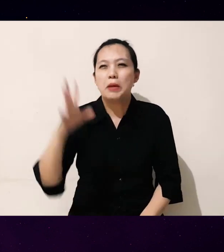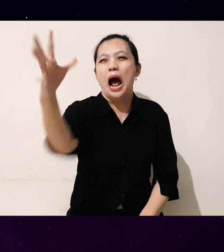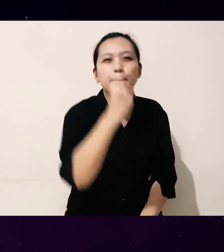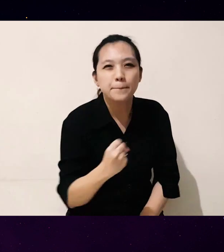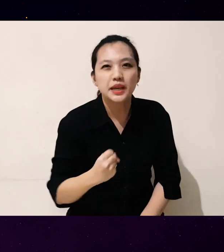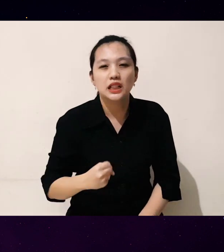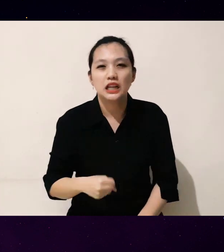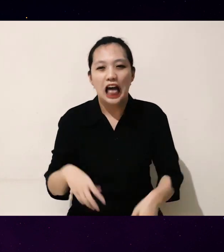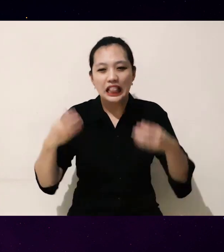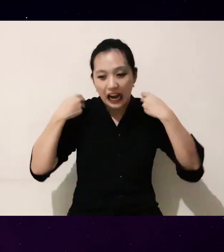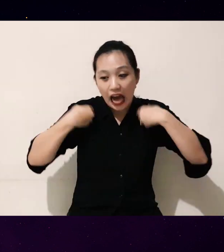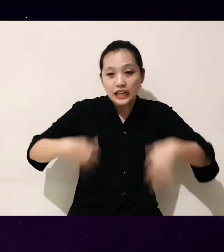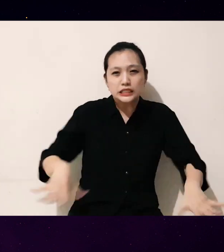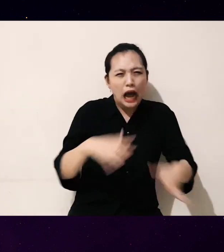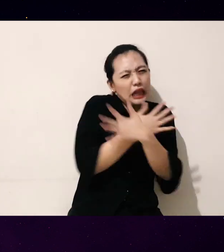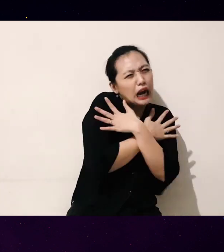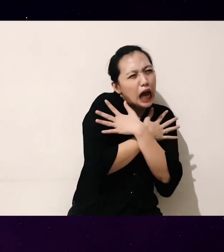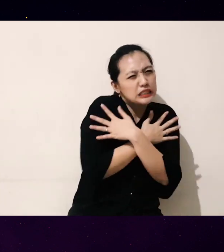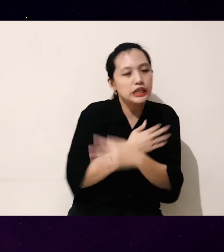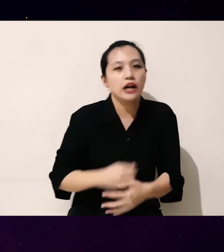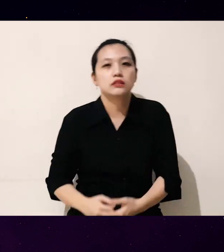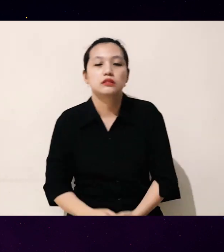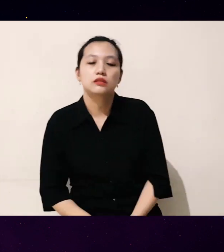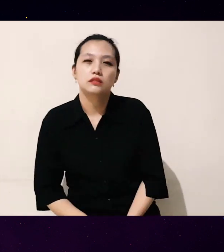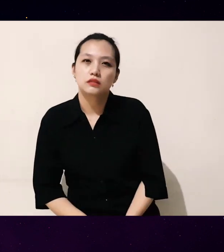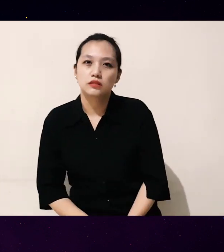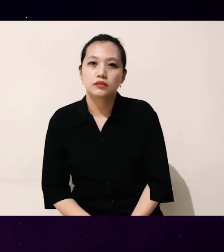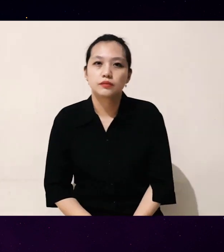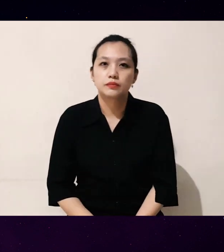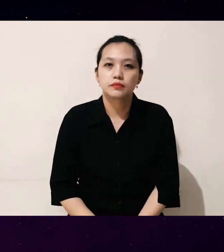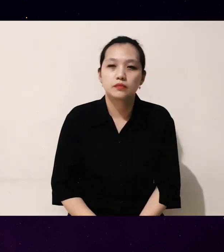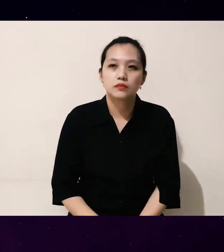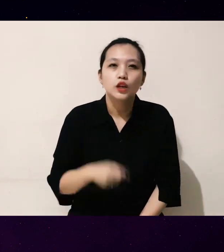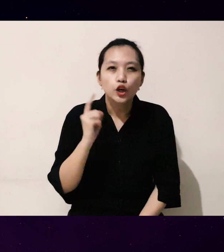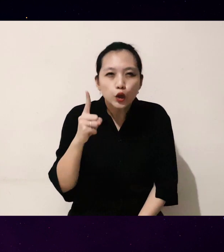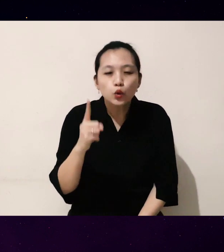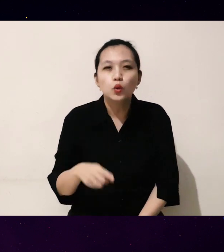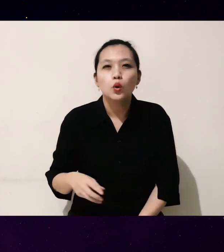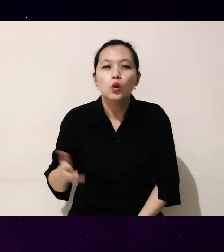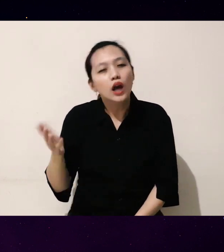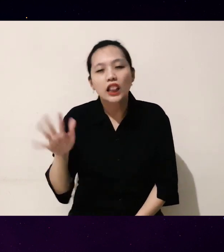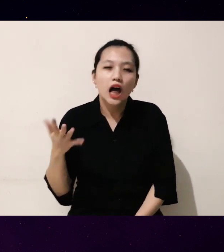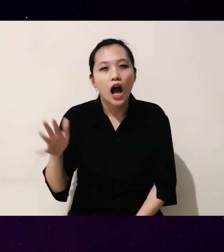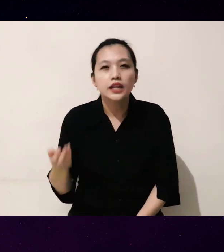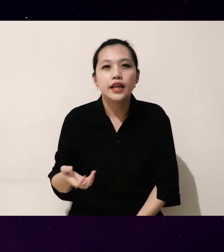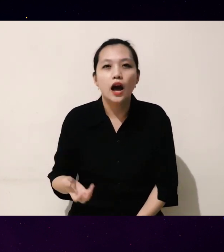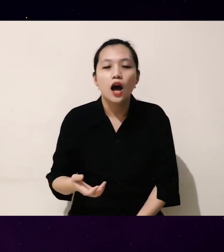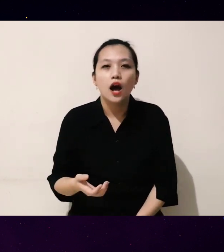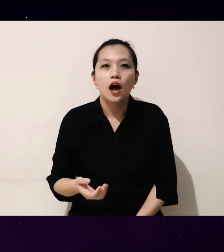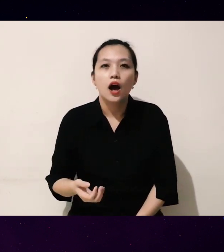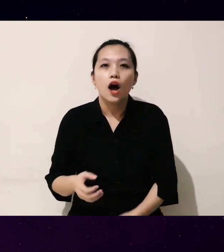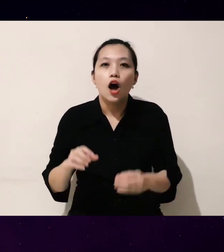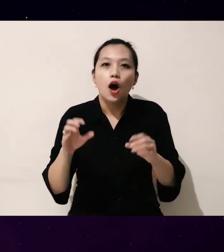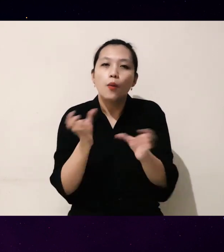kata lain, Goliat adalah satu intimidasi, suatu perasaan takut yang lebih mengerikan dari realita yang membuat